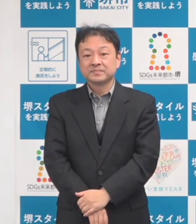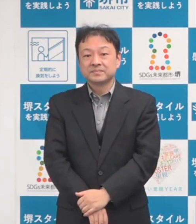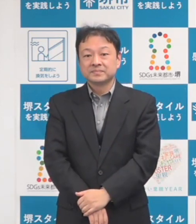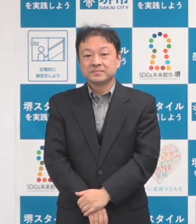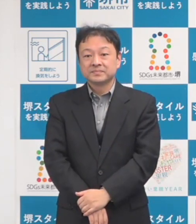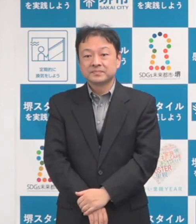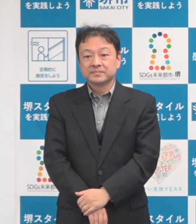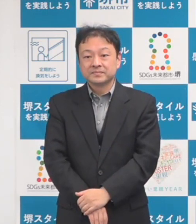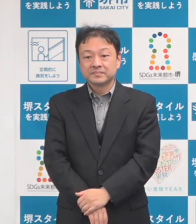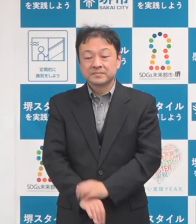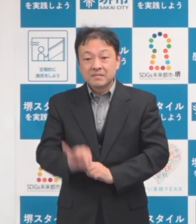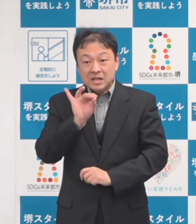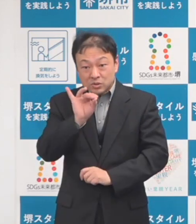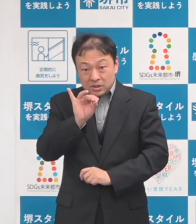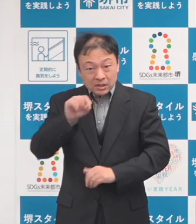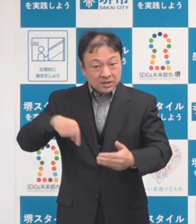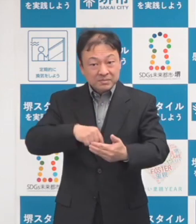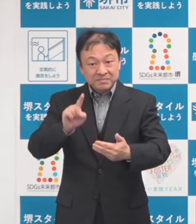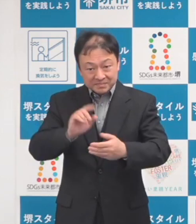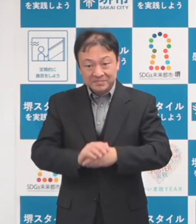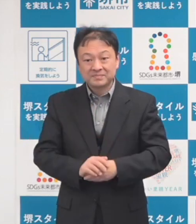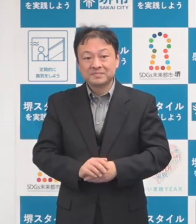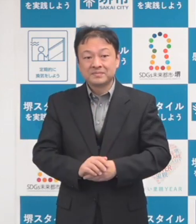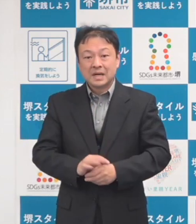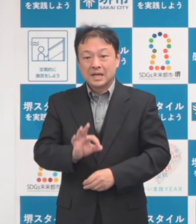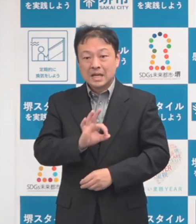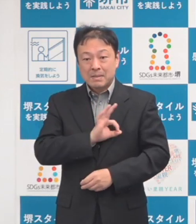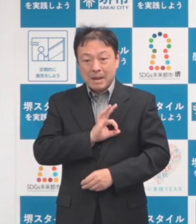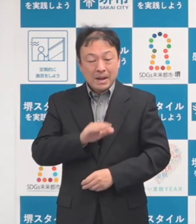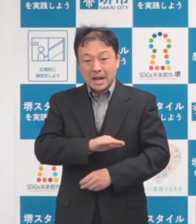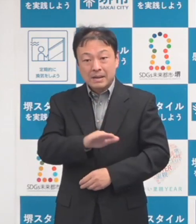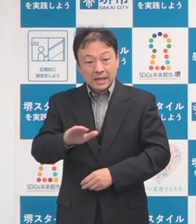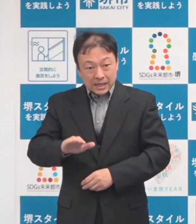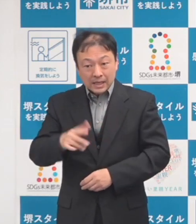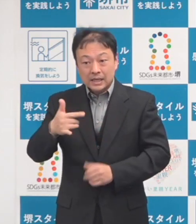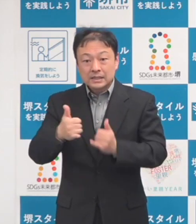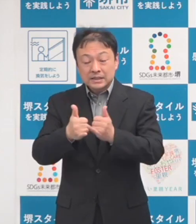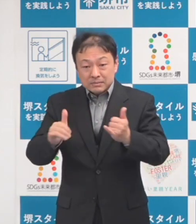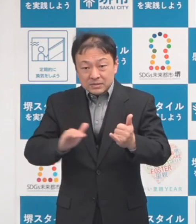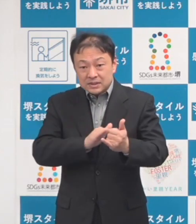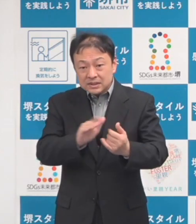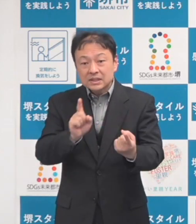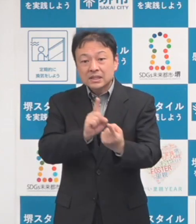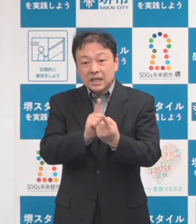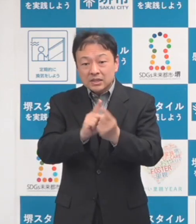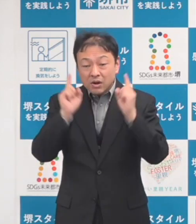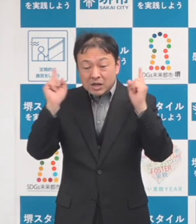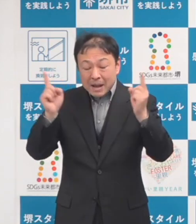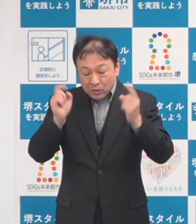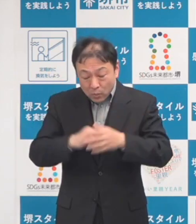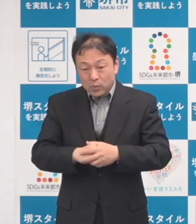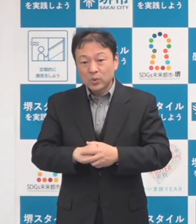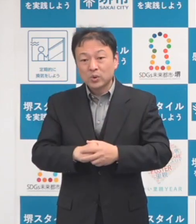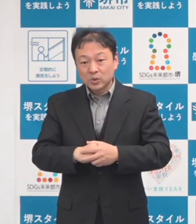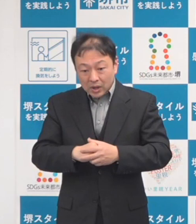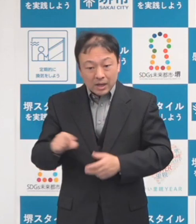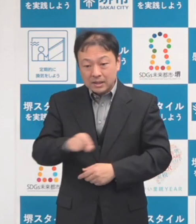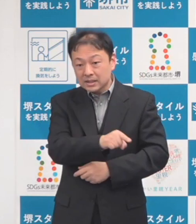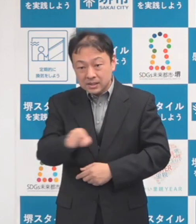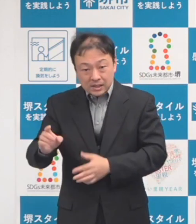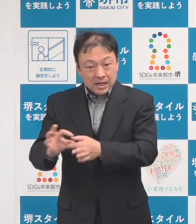では発信内容としまして、会員の皆様の市民向けのイベント、また会員の皆様同士が連携した取り